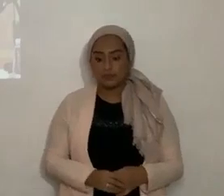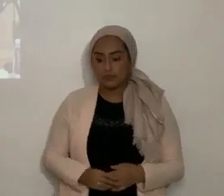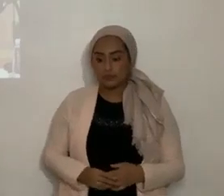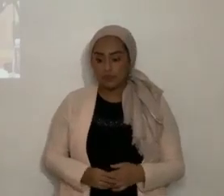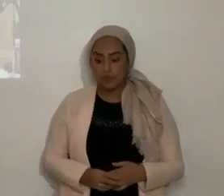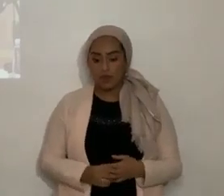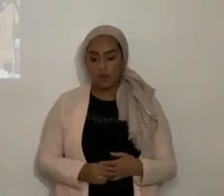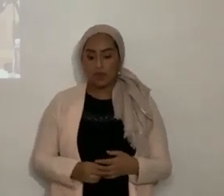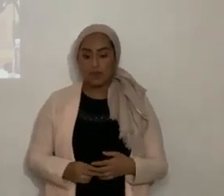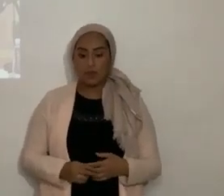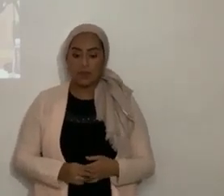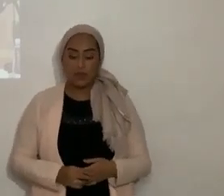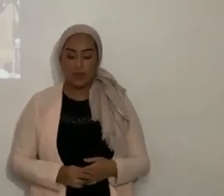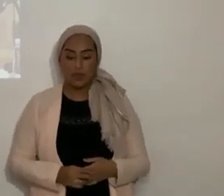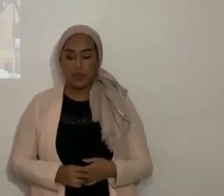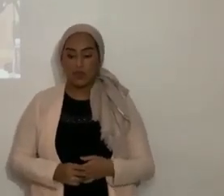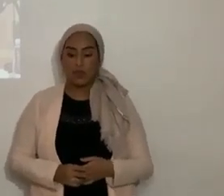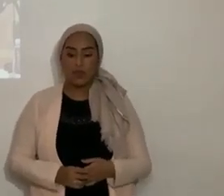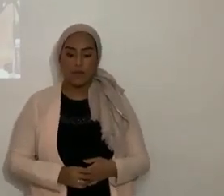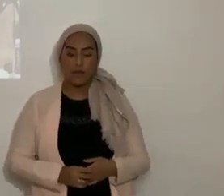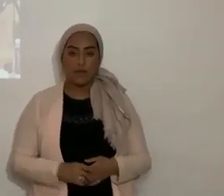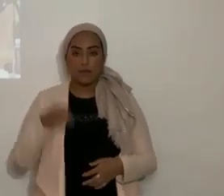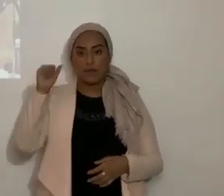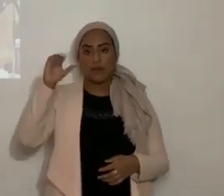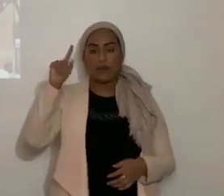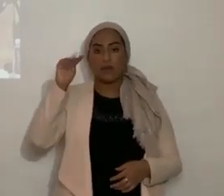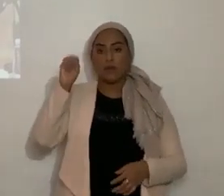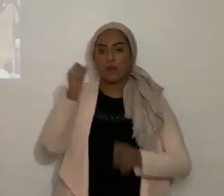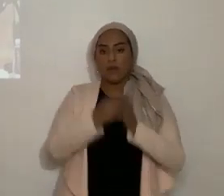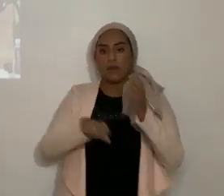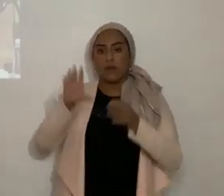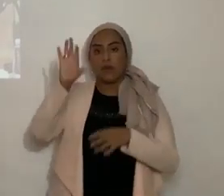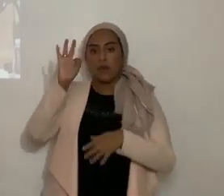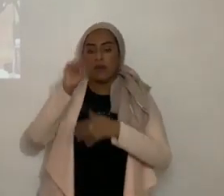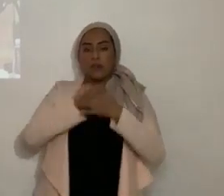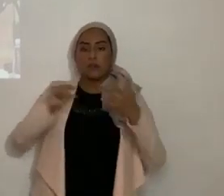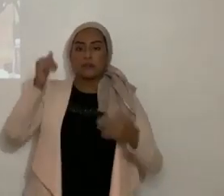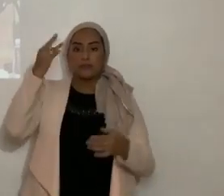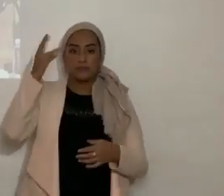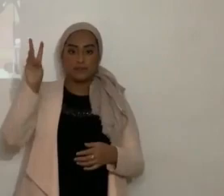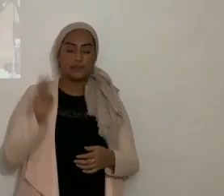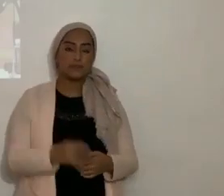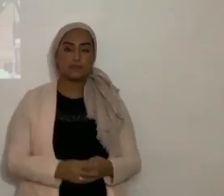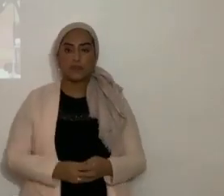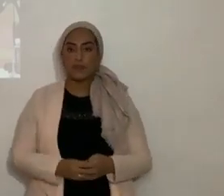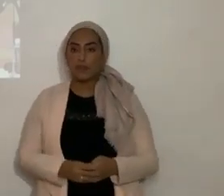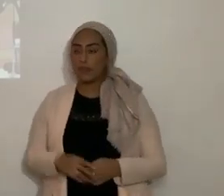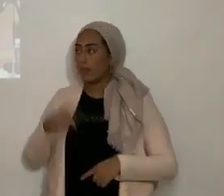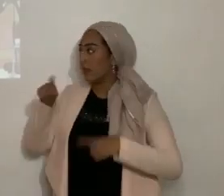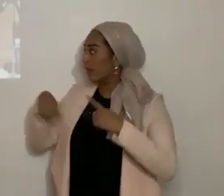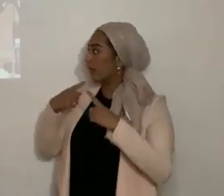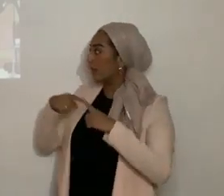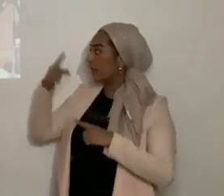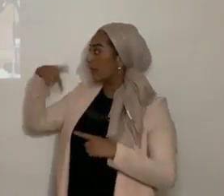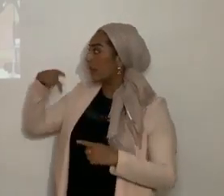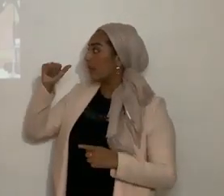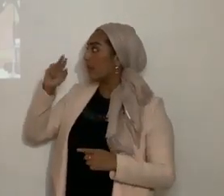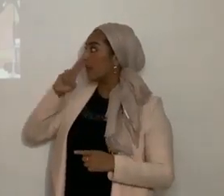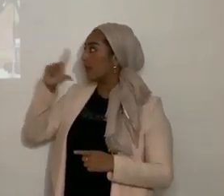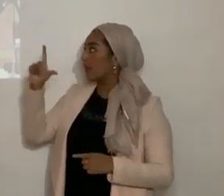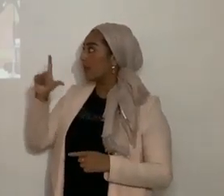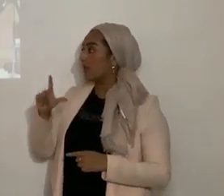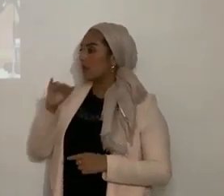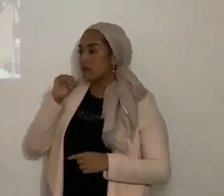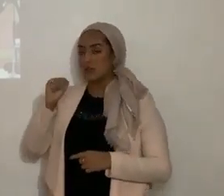Hechos, capítulo 9, verso 16. Es cuando Rav Shaul